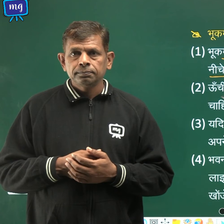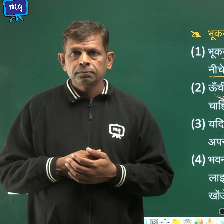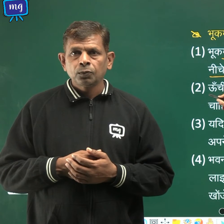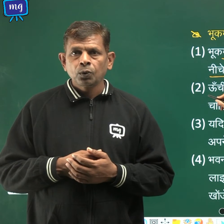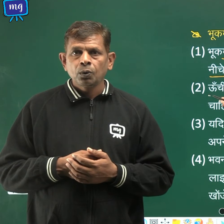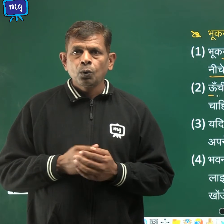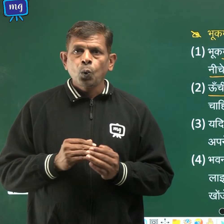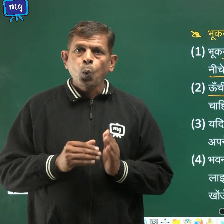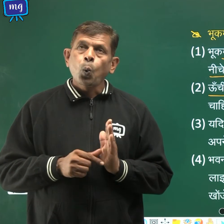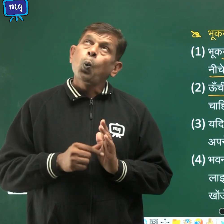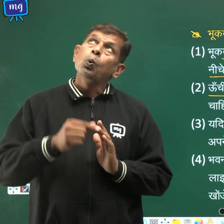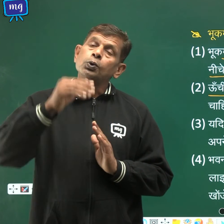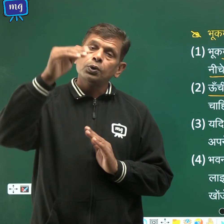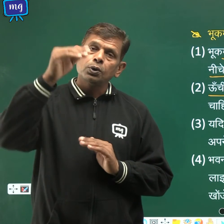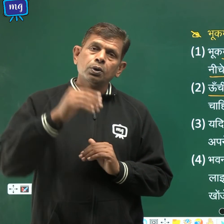ऊंची तथा